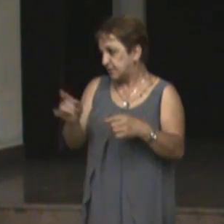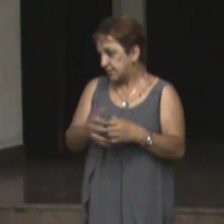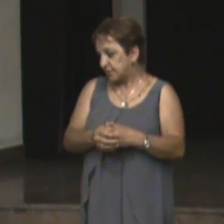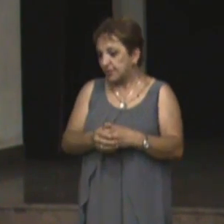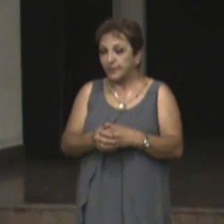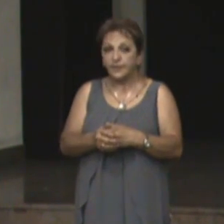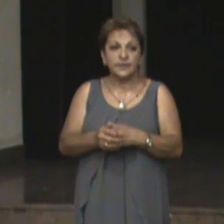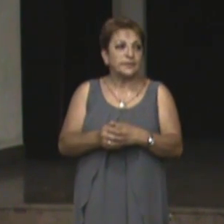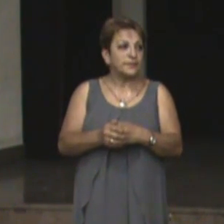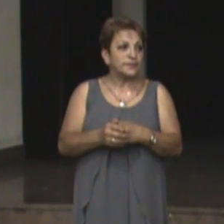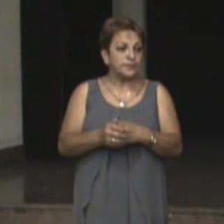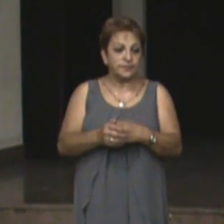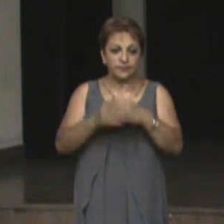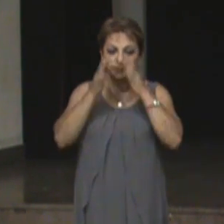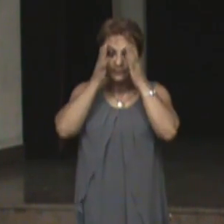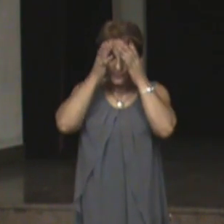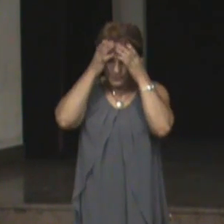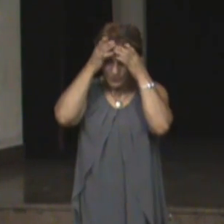ունենք։